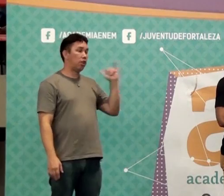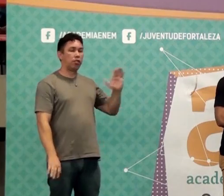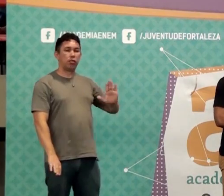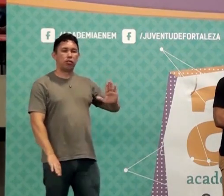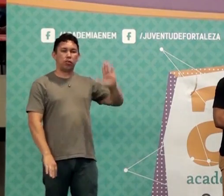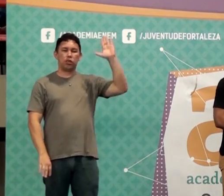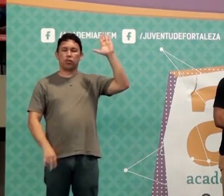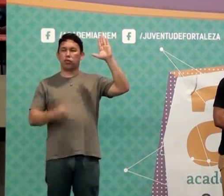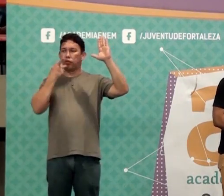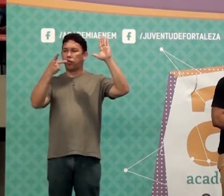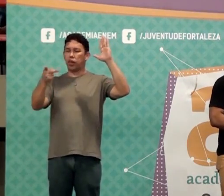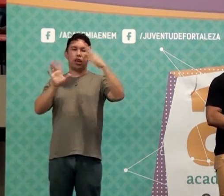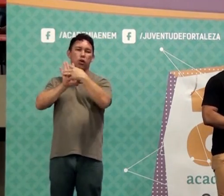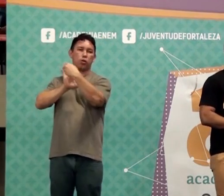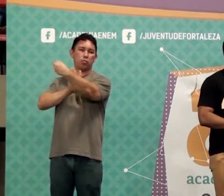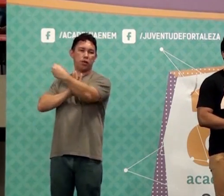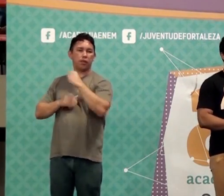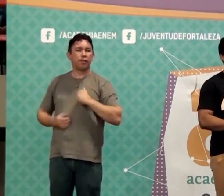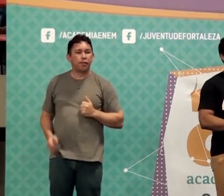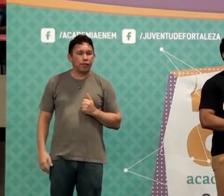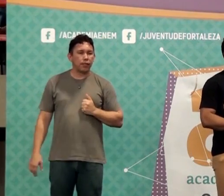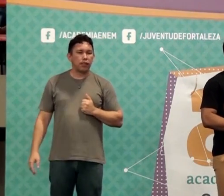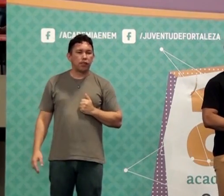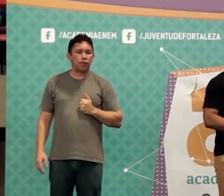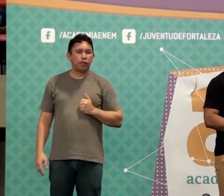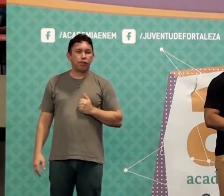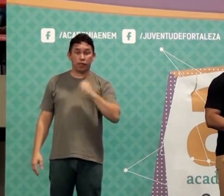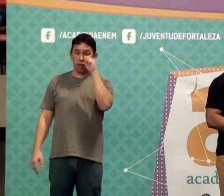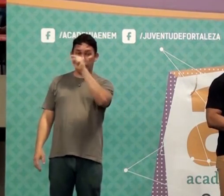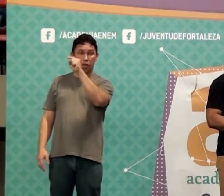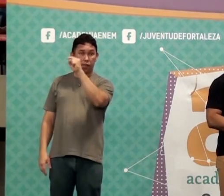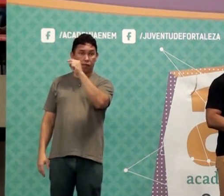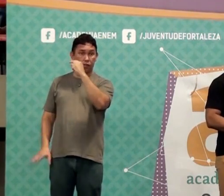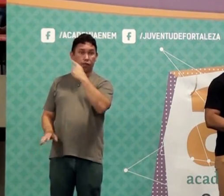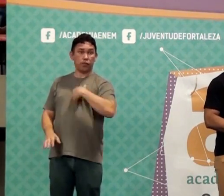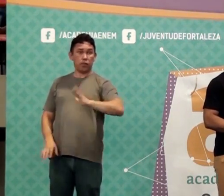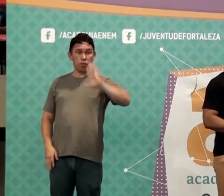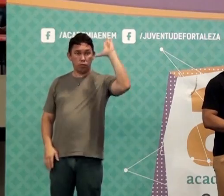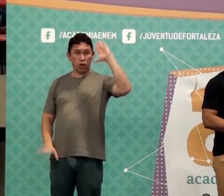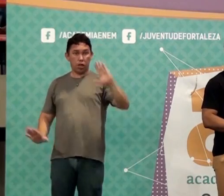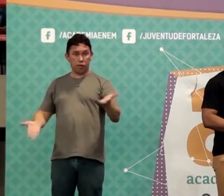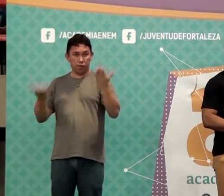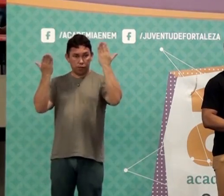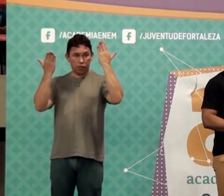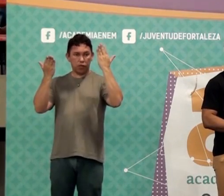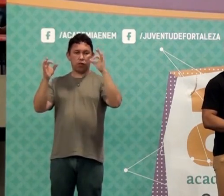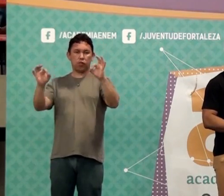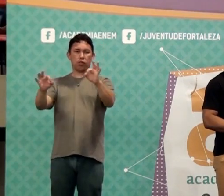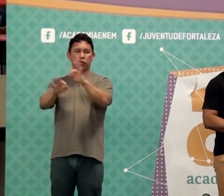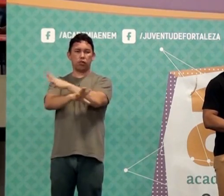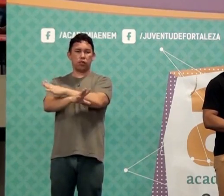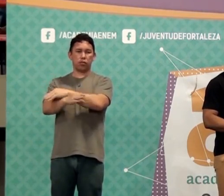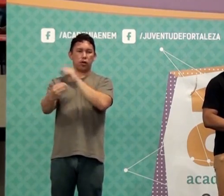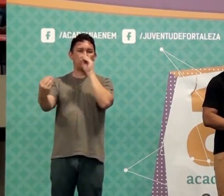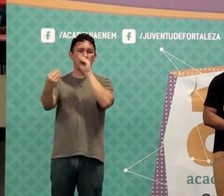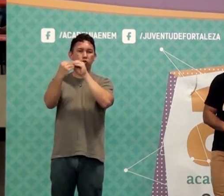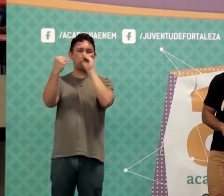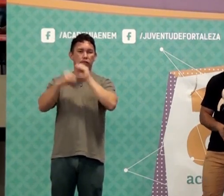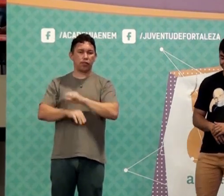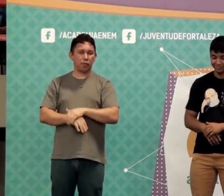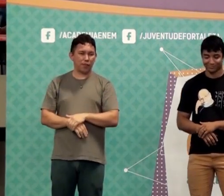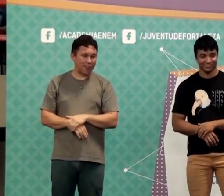Porque ele está olhando, Gabriel. Não pode olhar para o suzerano. Por quê? Porque ele ainda não virou um nobre, não pode me encarar de